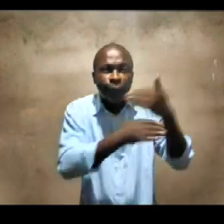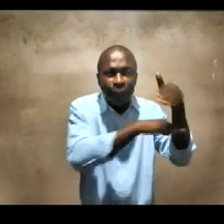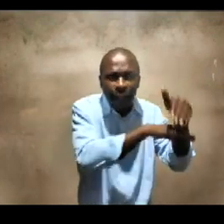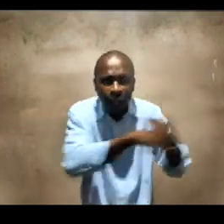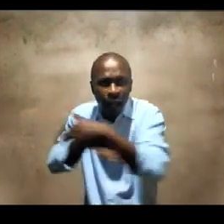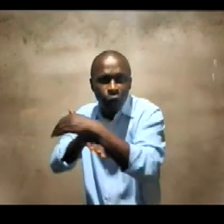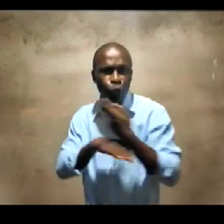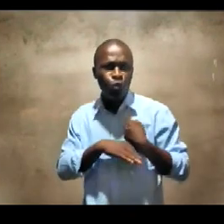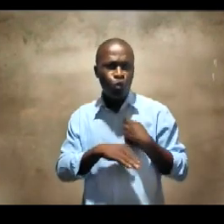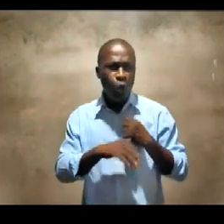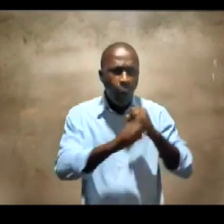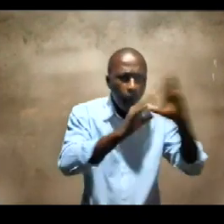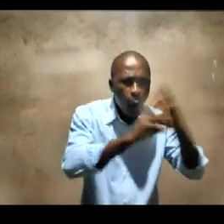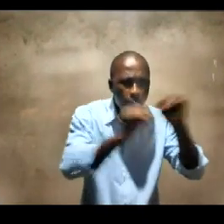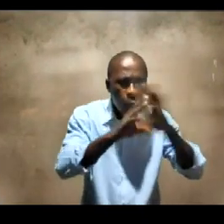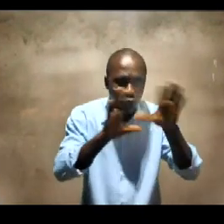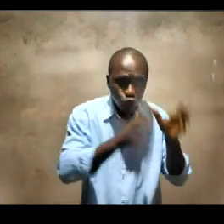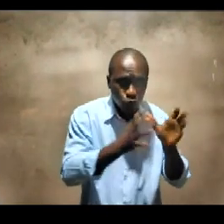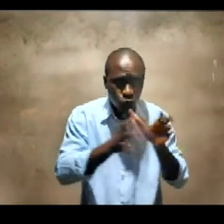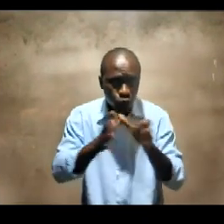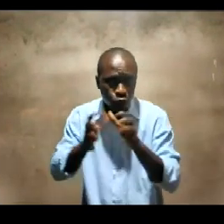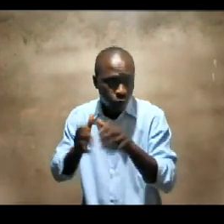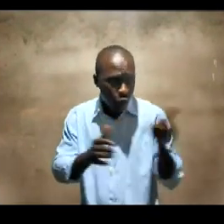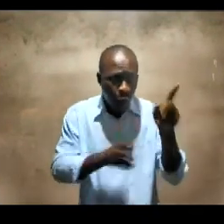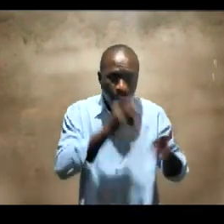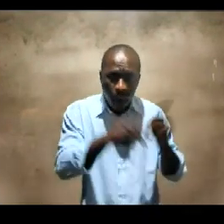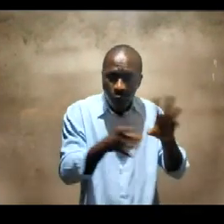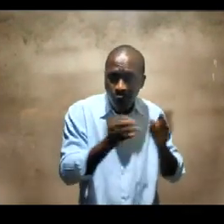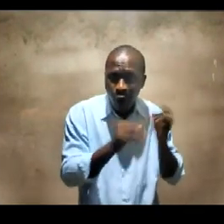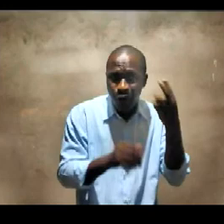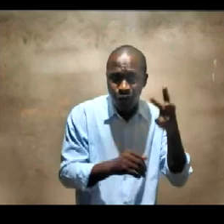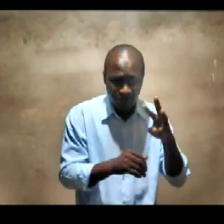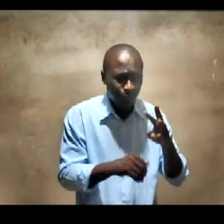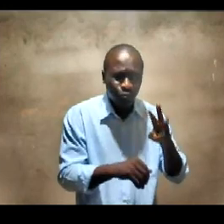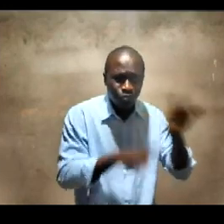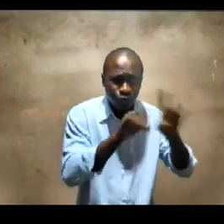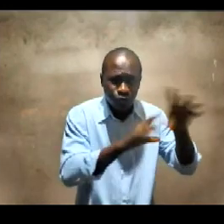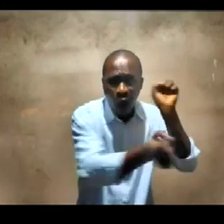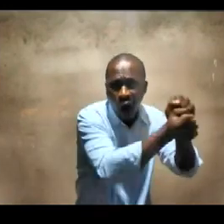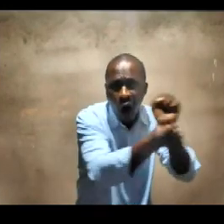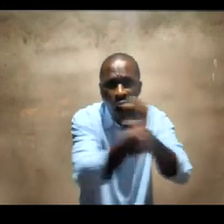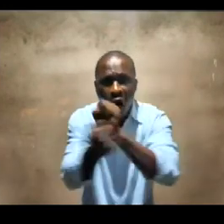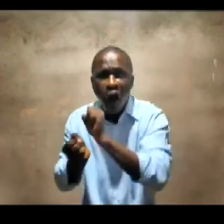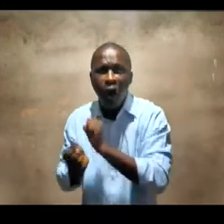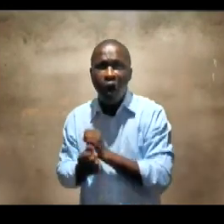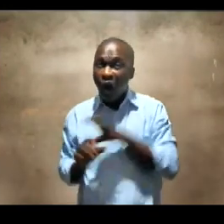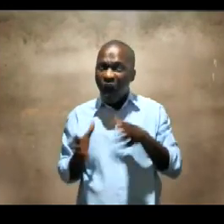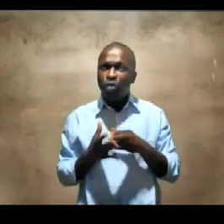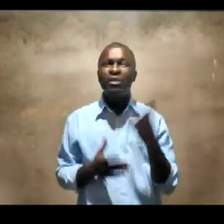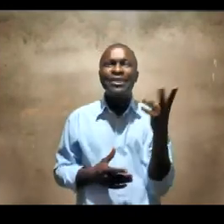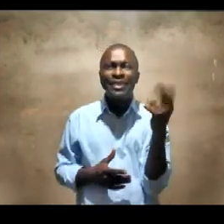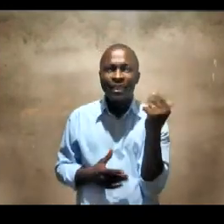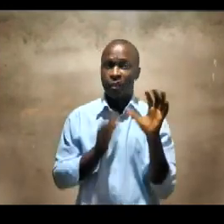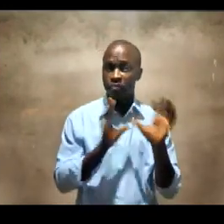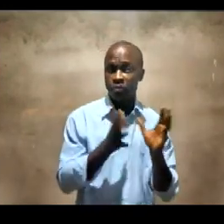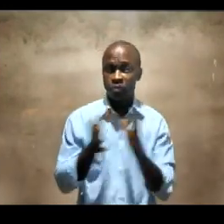des cellules terroristes qui avaient des projets terroristes. Jusqu'ici, nous avons démantelé 13 cellules. La particularité de